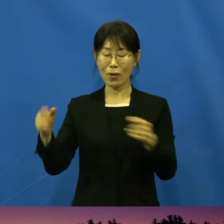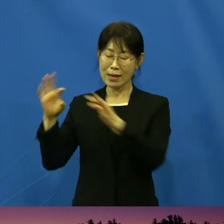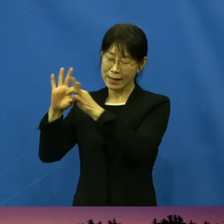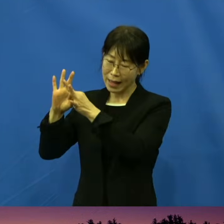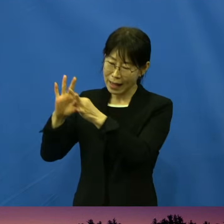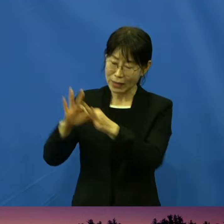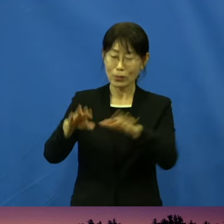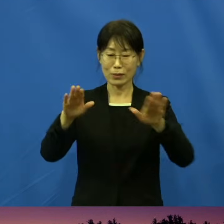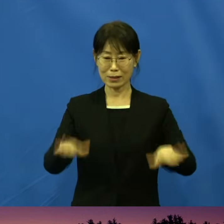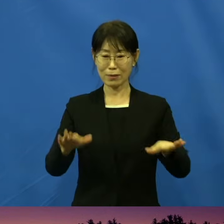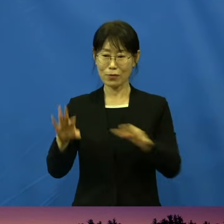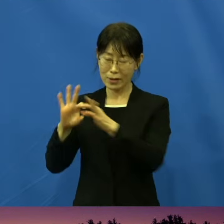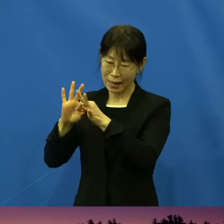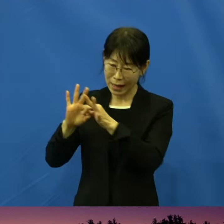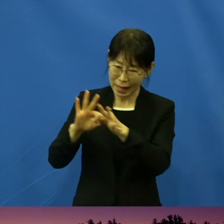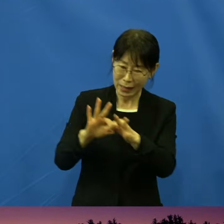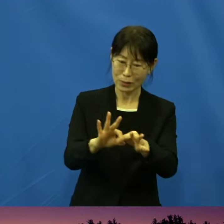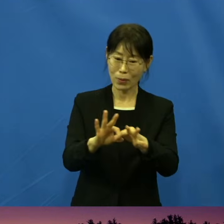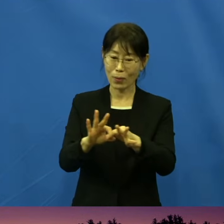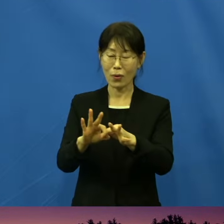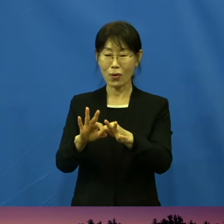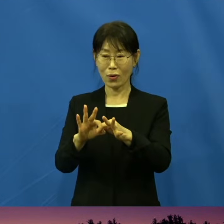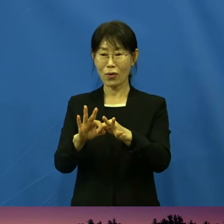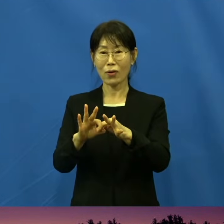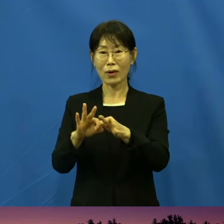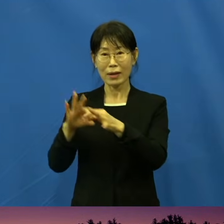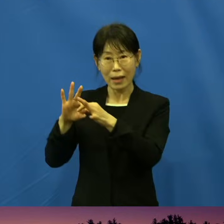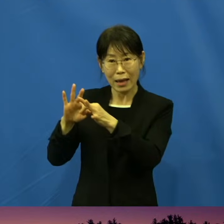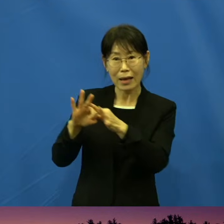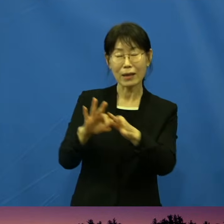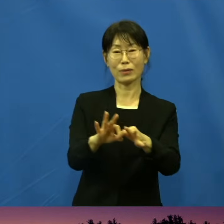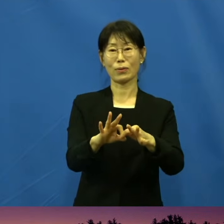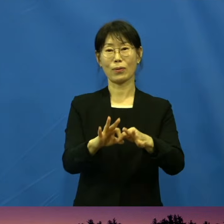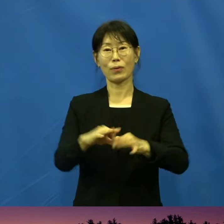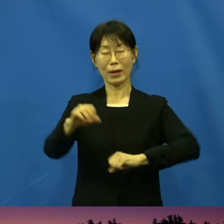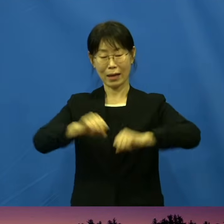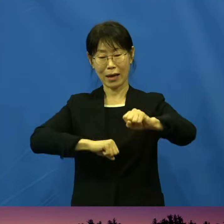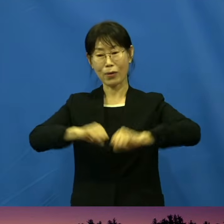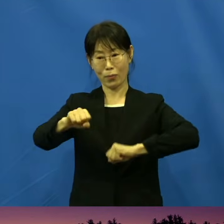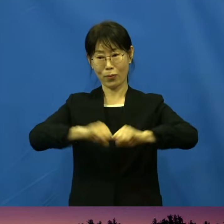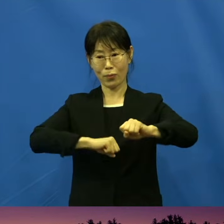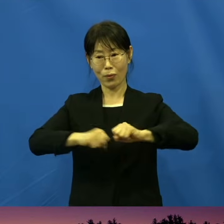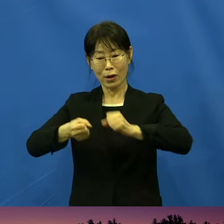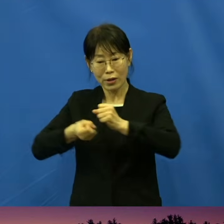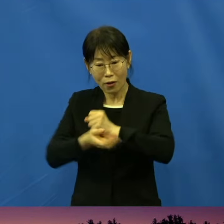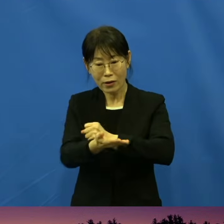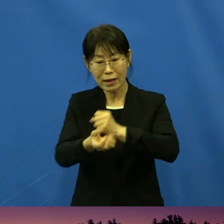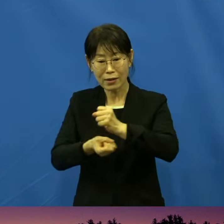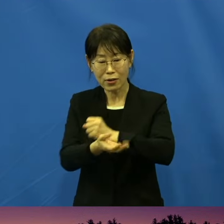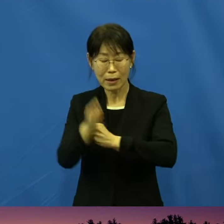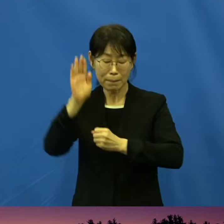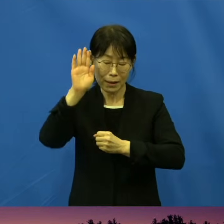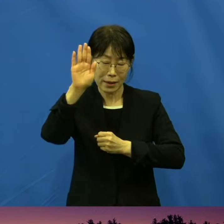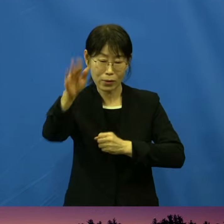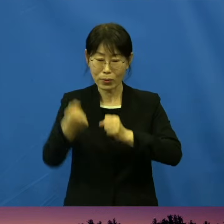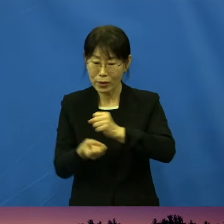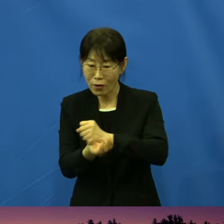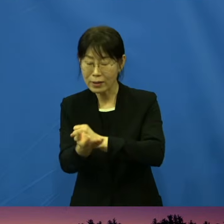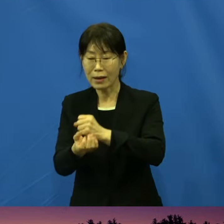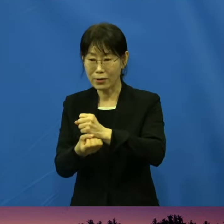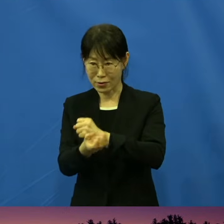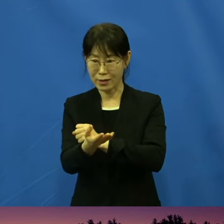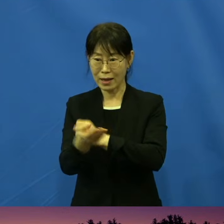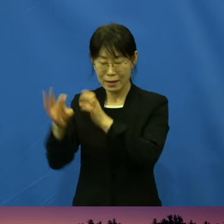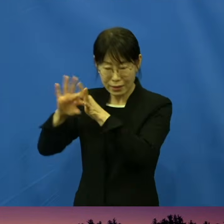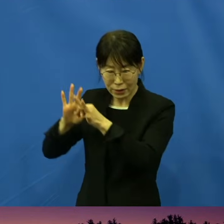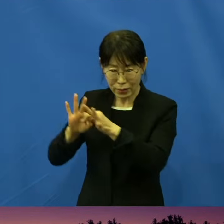끝난 사건이지만 시공간을 초월하여서 지금도 우리에게 영향을 미치고 있다는 것입니다. 그래서